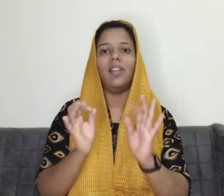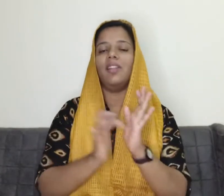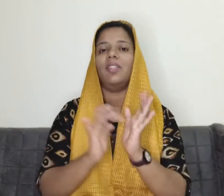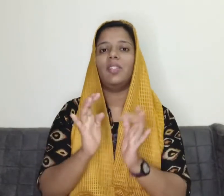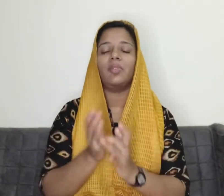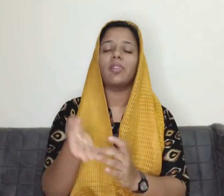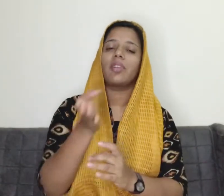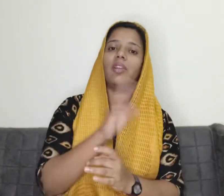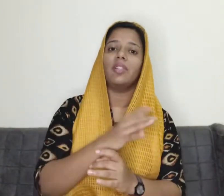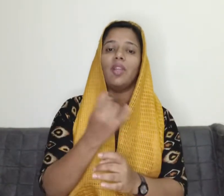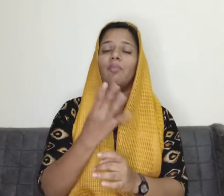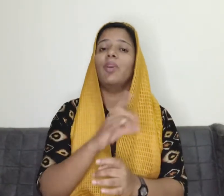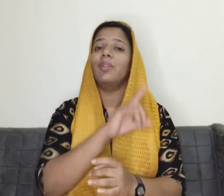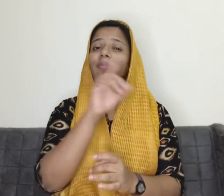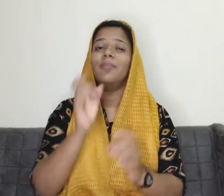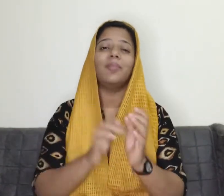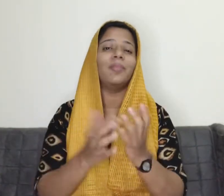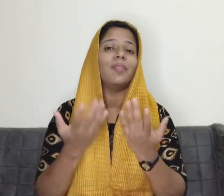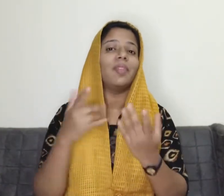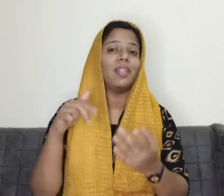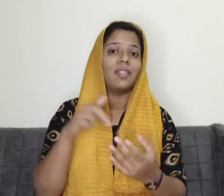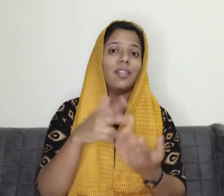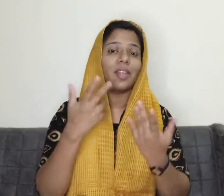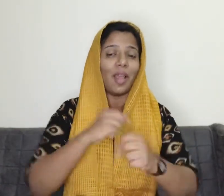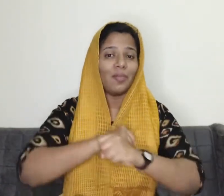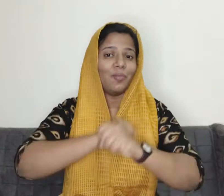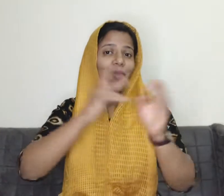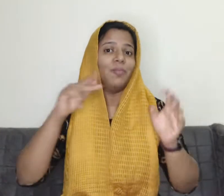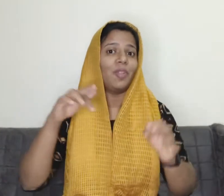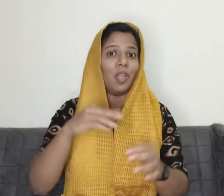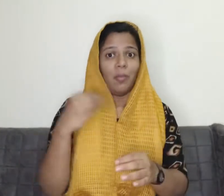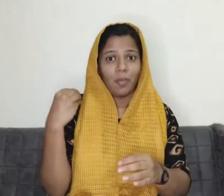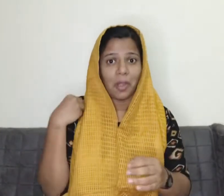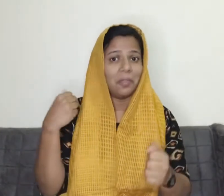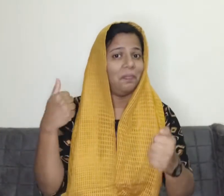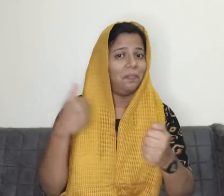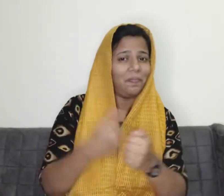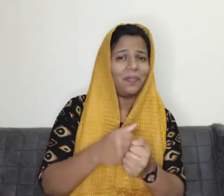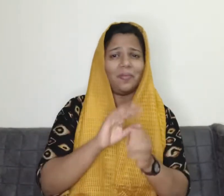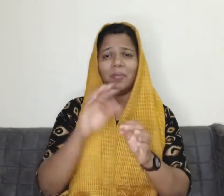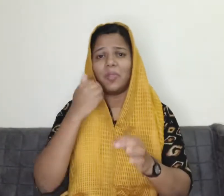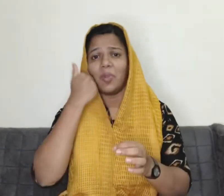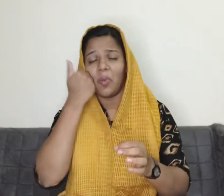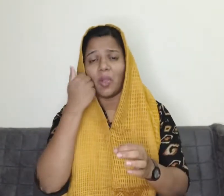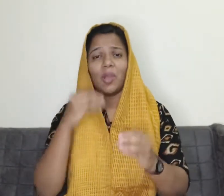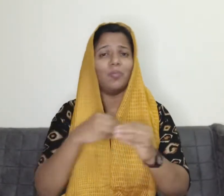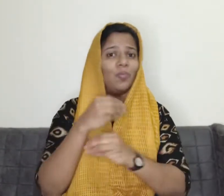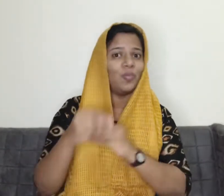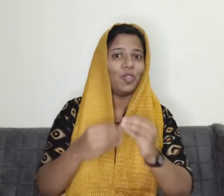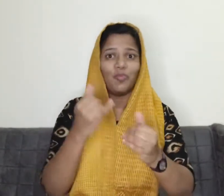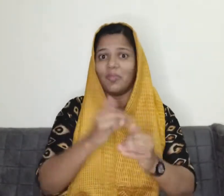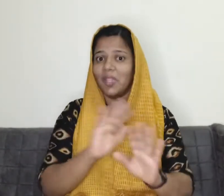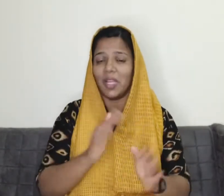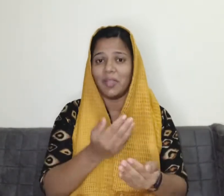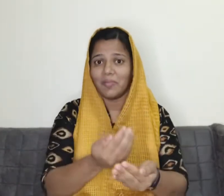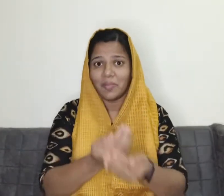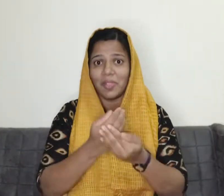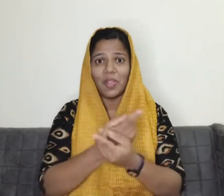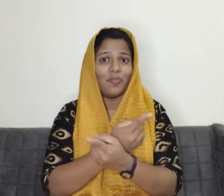കർത്താവ്. ഐ മീൻ, കഴിഞ്ഞ പകലിനെ ഒന്ന് ഓർത്തേ, എത്ര അത്ഭുതകരമായിട്ട് നടത്തിയ എന്തെല്ലാം മാനർത്ഥങ്ങൾ, അപകടങ്ങൾ, രോഗങ്ങൾ, ബുദ്ധിമുട്ടുകൾ ഒക്കെ വരാമായിരുന്നു. അതിൽ നിന്നെല്ലാം